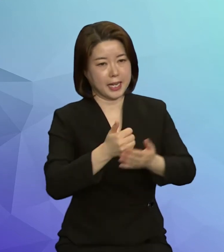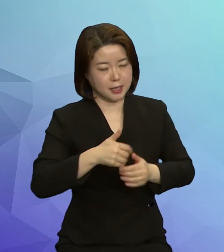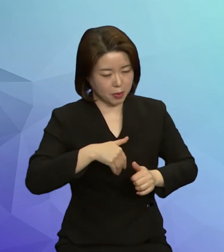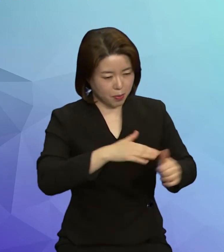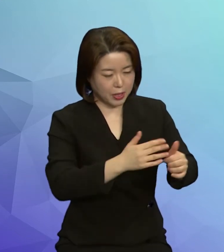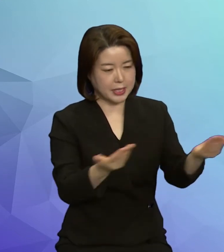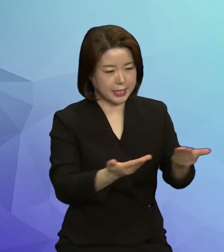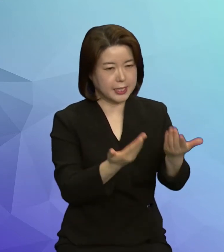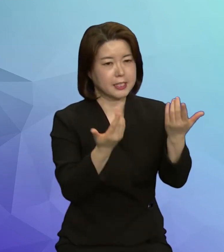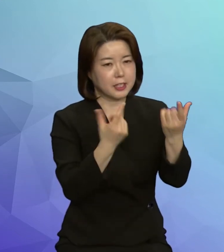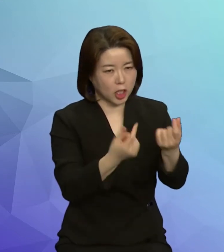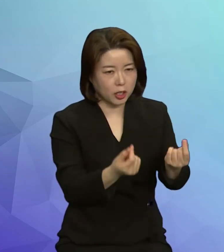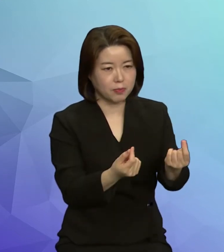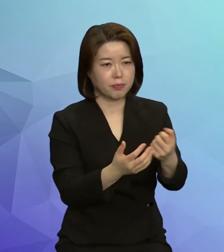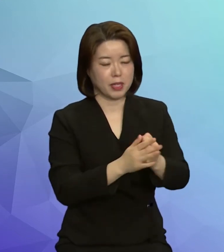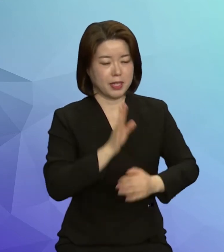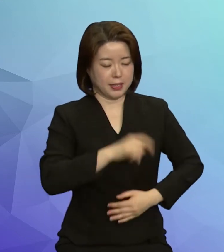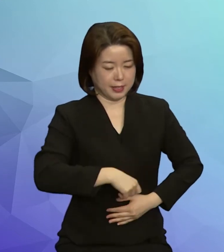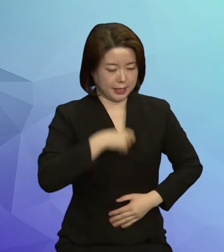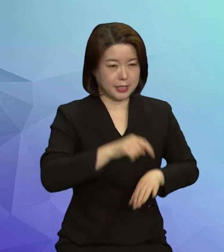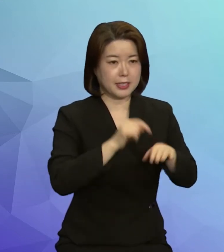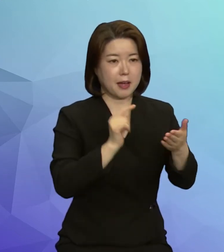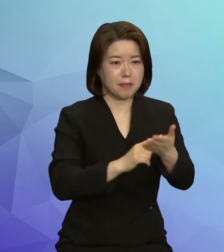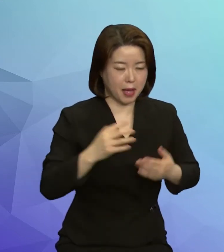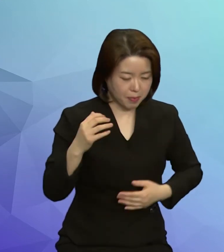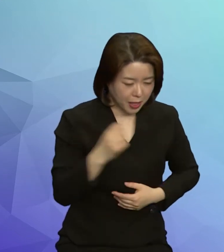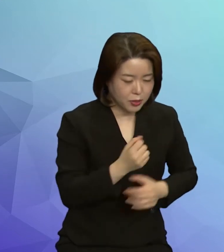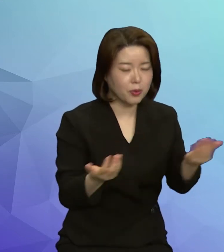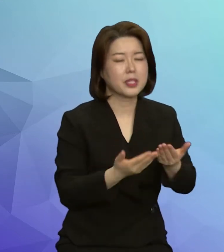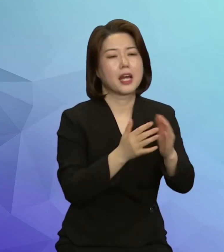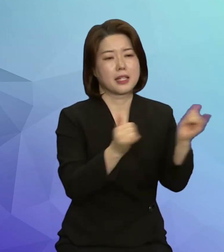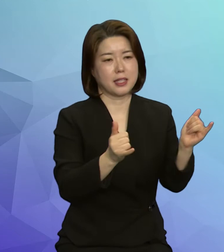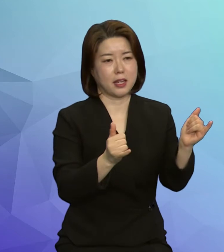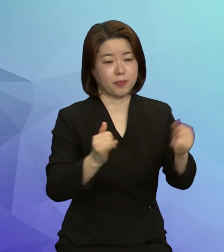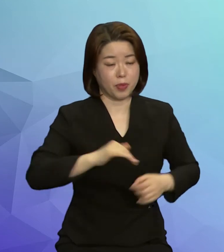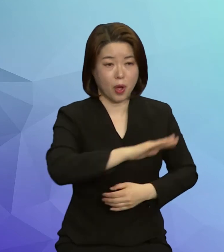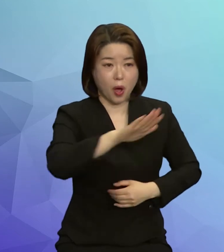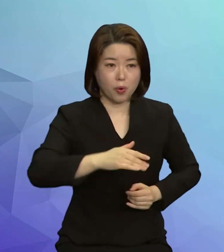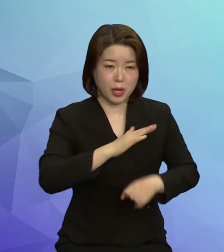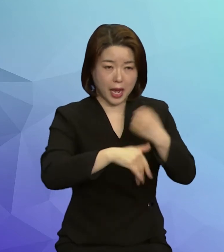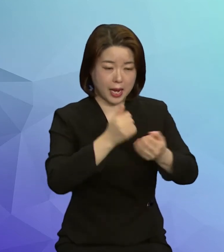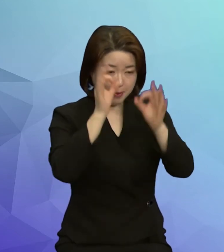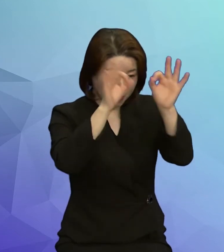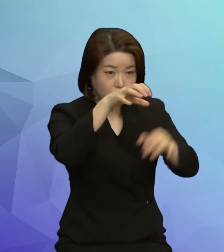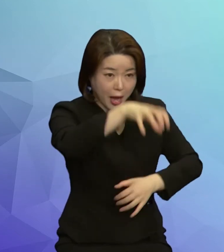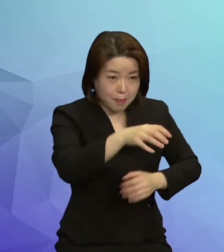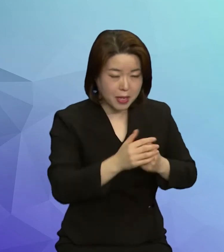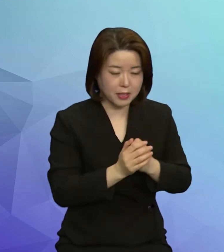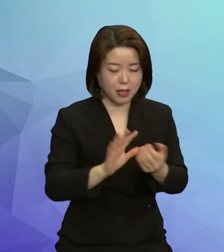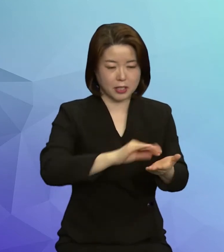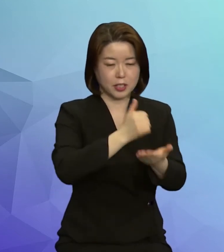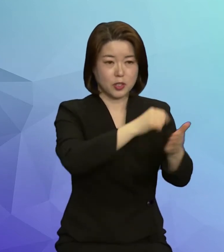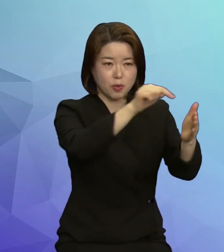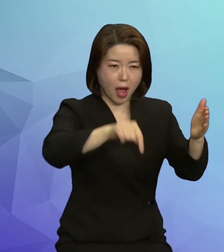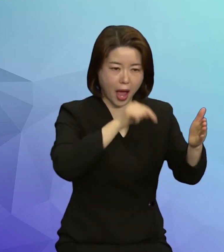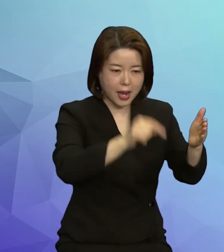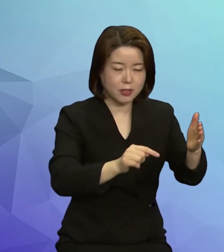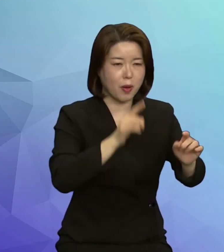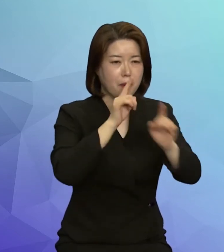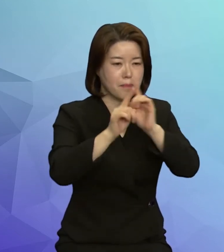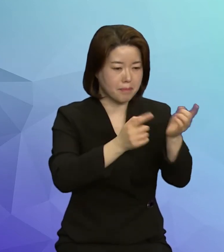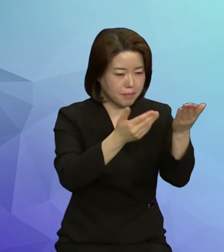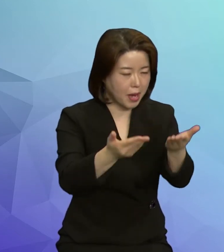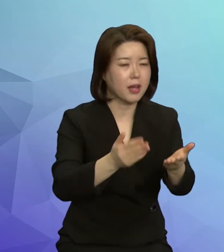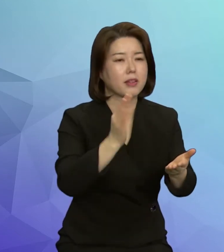우리는 하나님께서 보내신 일꾼답게 진실한 마음으로 일하는 사람들입니다. 우리는 하나님이 보시는 앞에서 그리스도